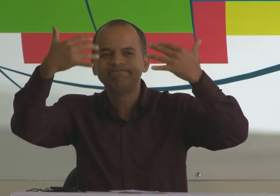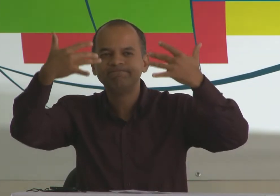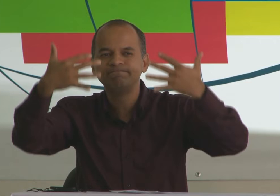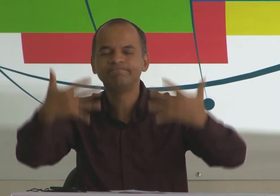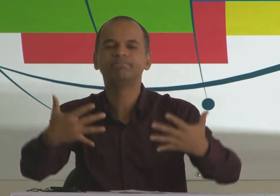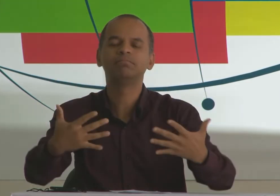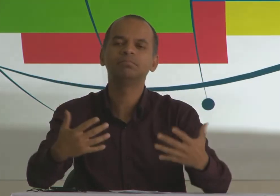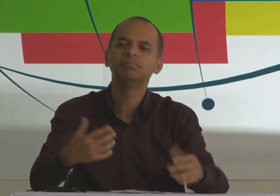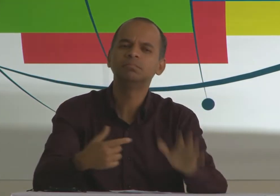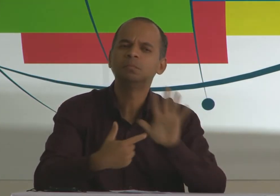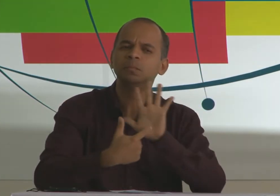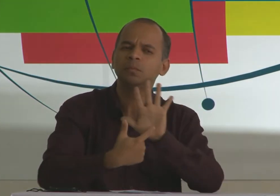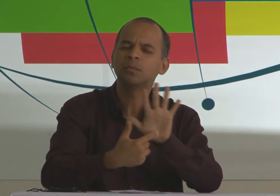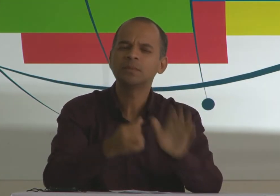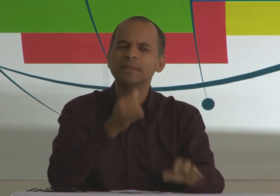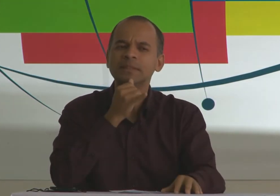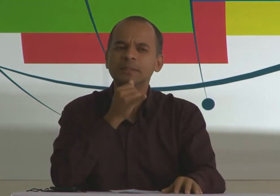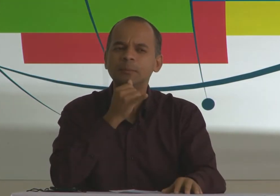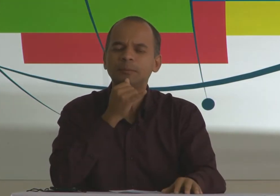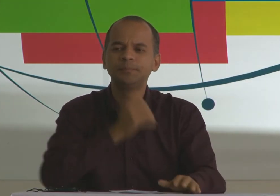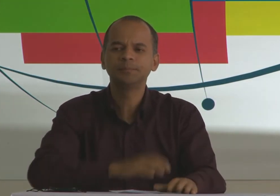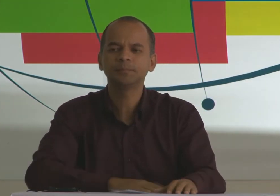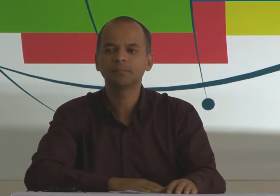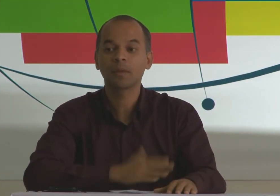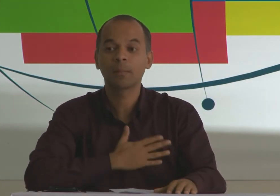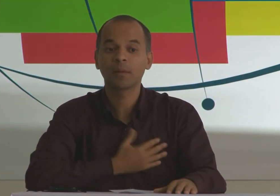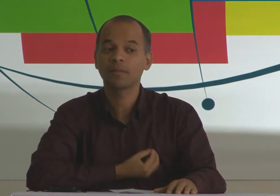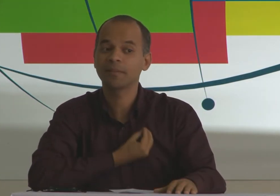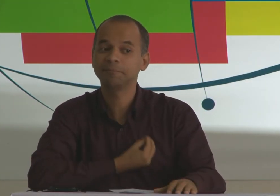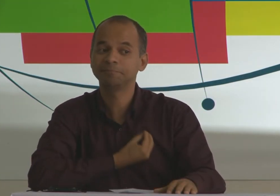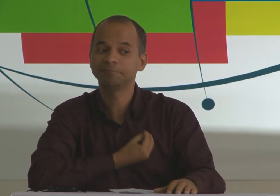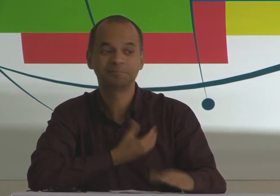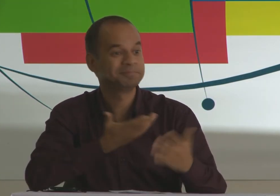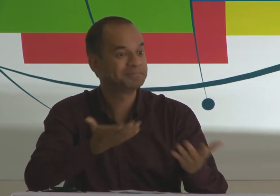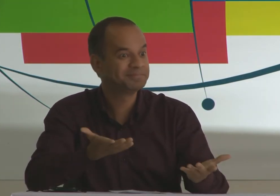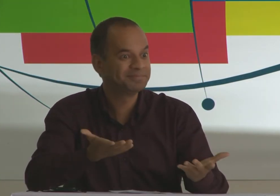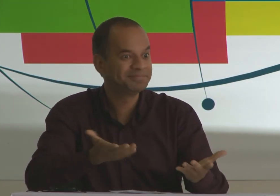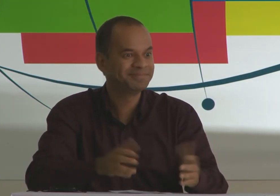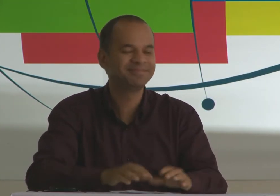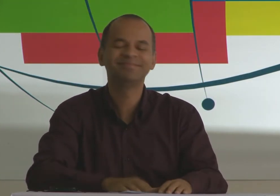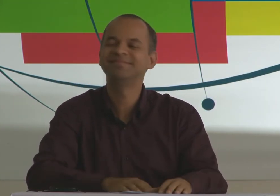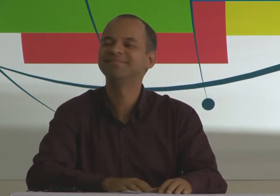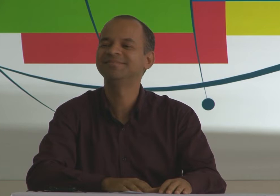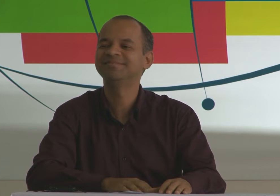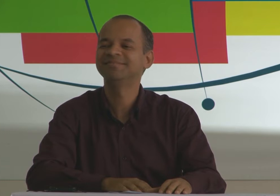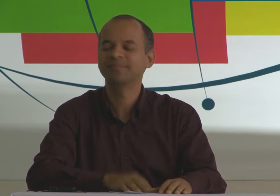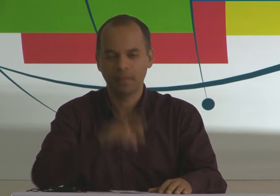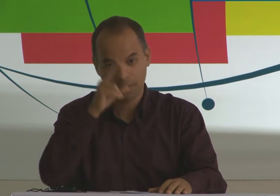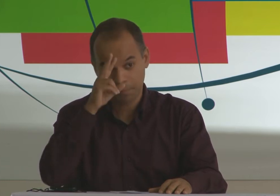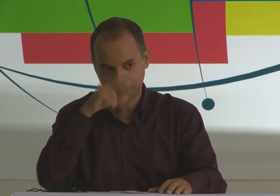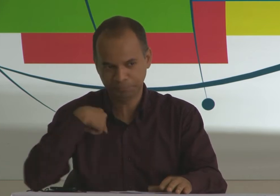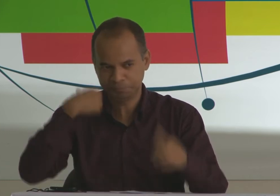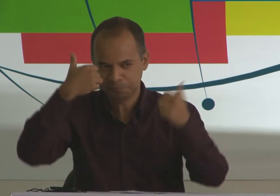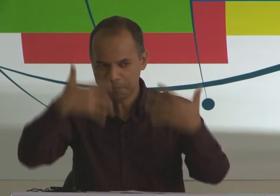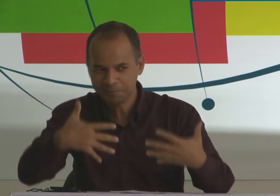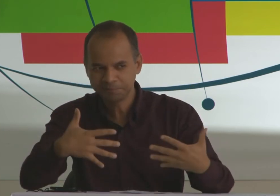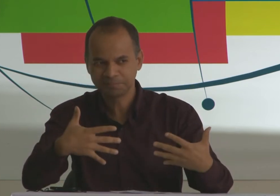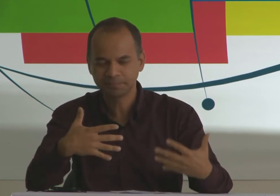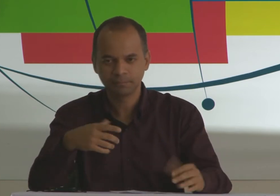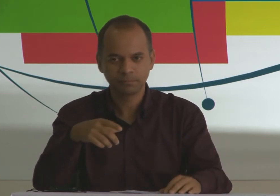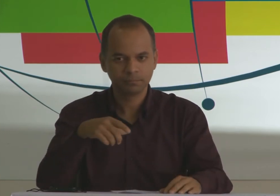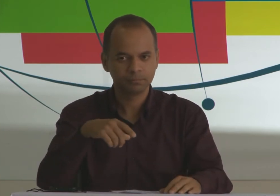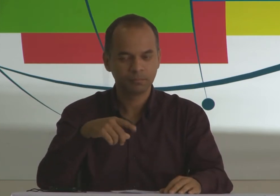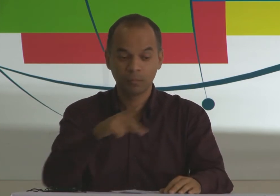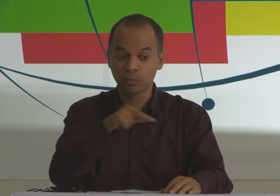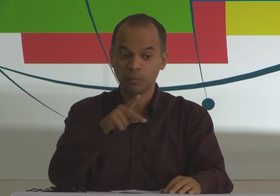Agora, eu quero falar um pouquinho, e mostrar, na verdade, um pouquinho para vocês, a partir da própria experiência da minha vida. É um relato mais ou menos